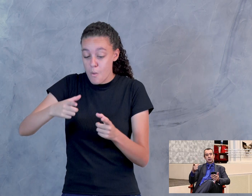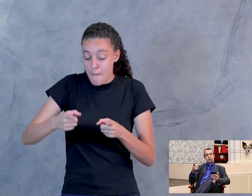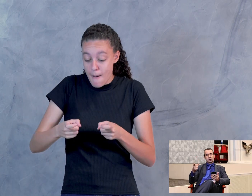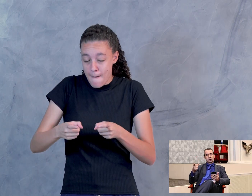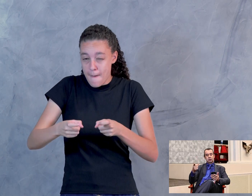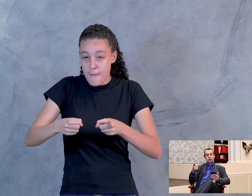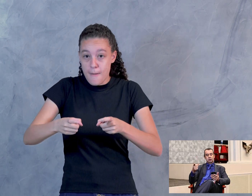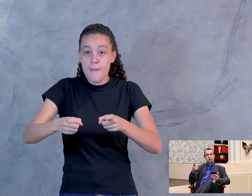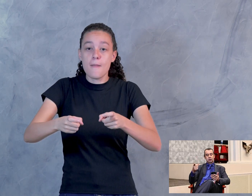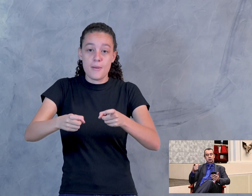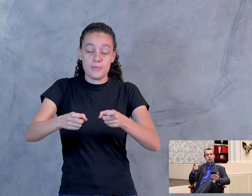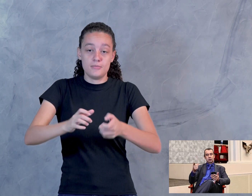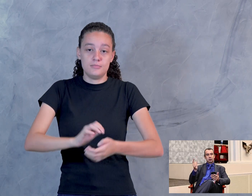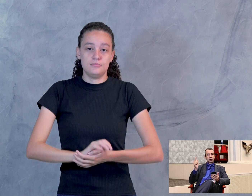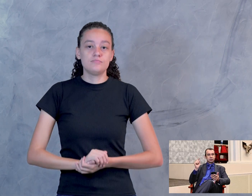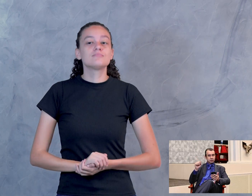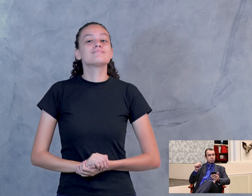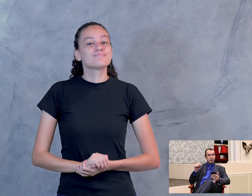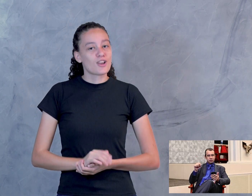numa guerra.